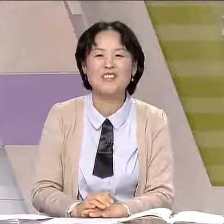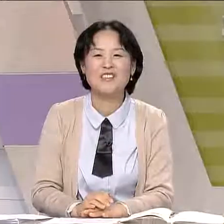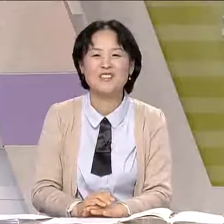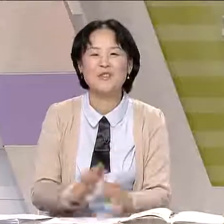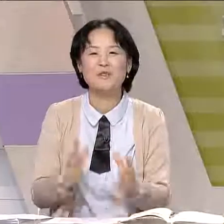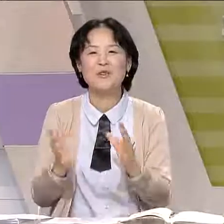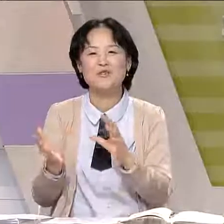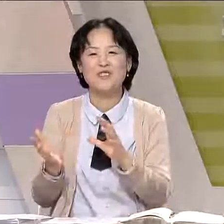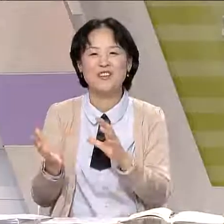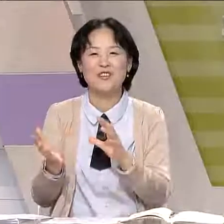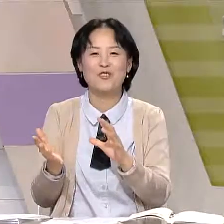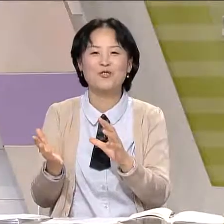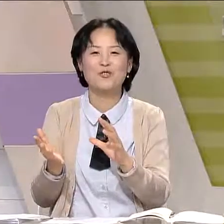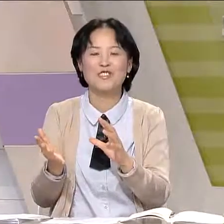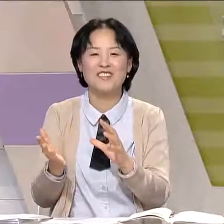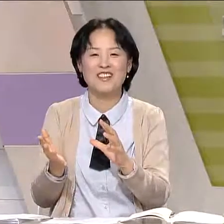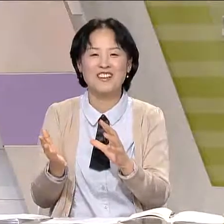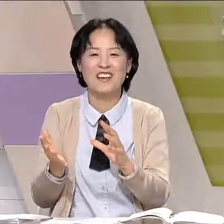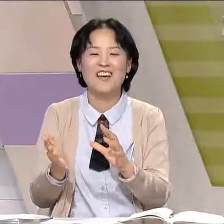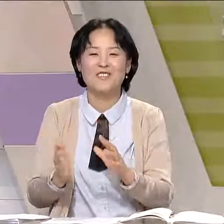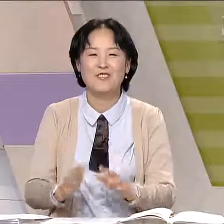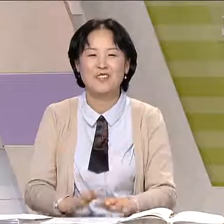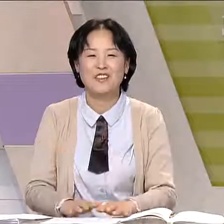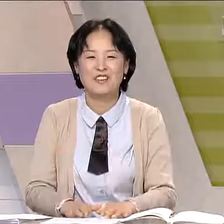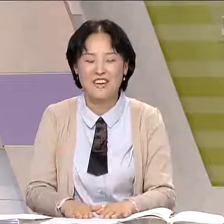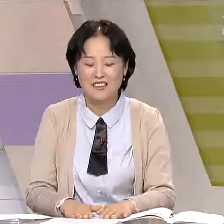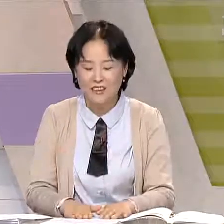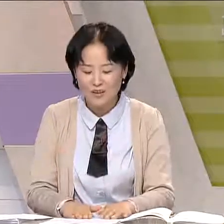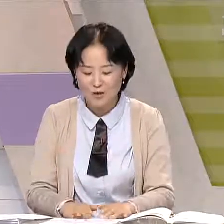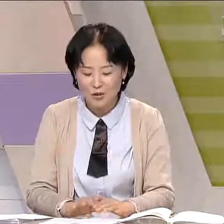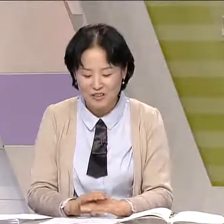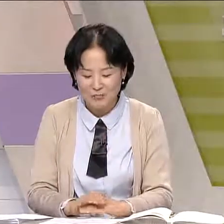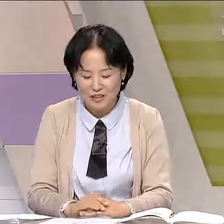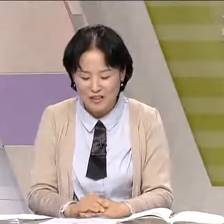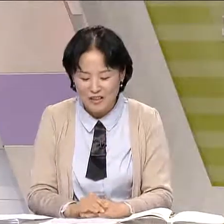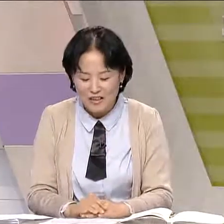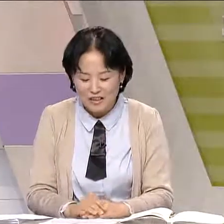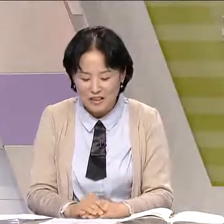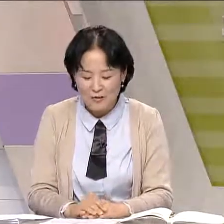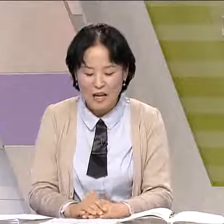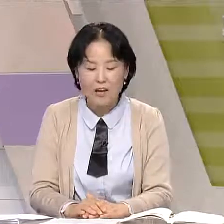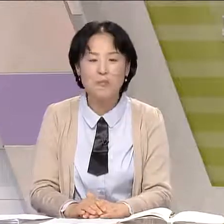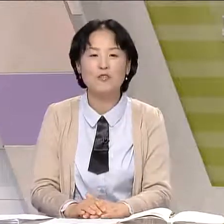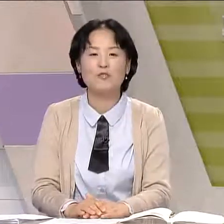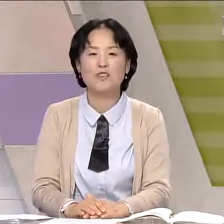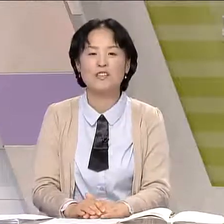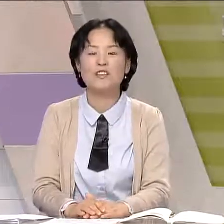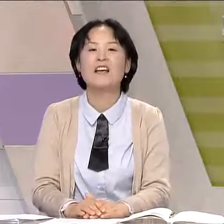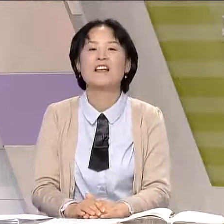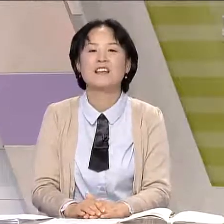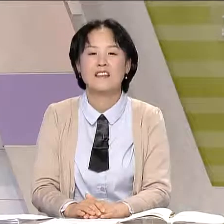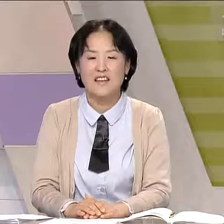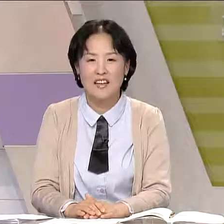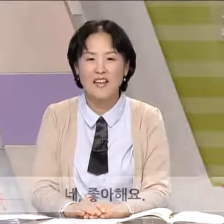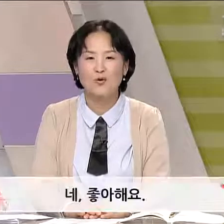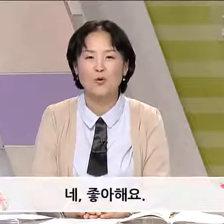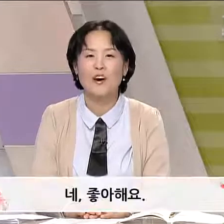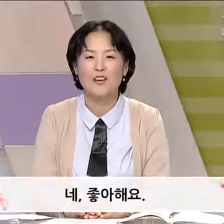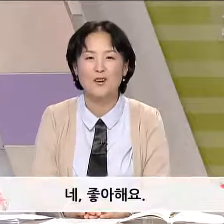굉장히 처음 배우는 수행이라 어려울 수도 있을 텐데 우리 정원 학생 잘 따라해주고 있습니다. 자 그럼 다음 배울 수화는 네. 좋아해요.